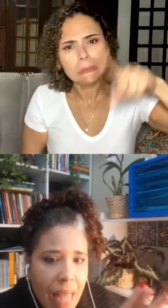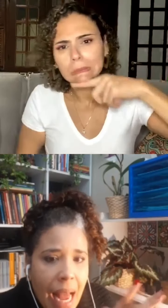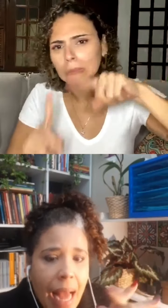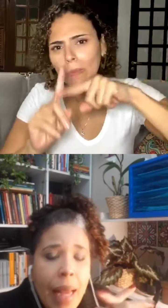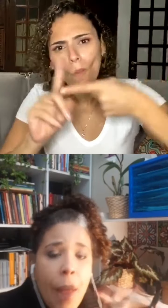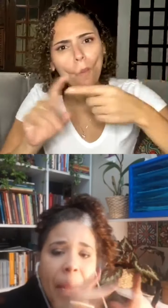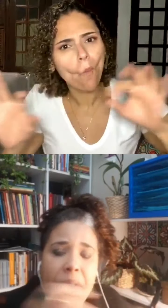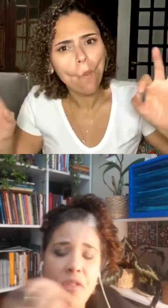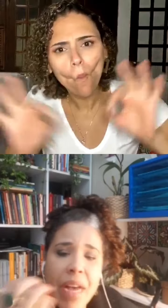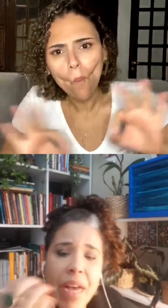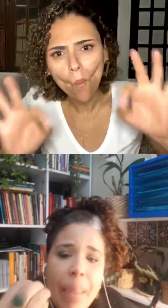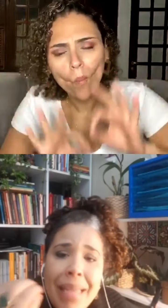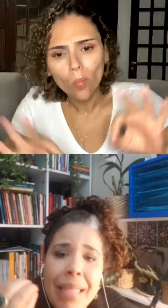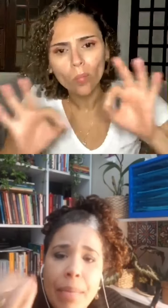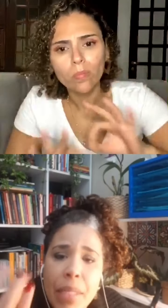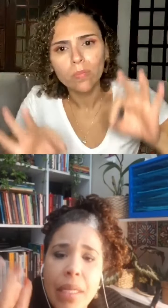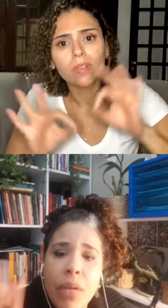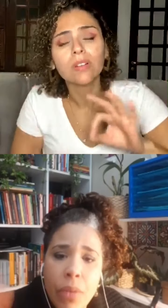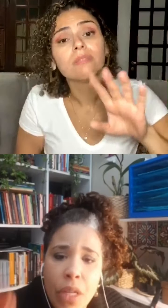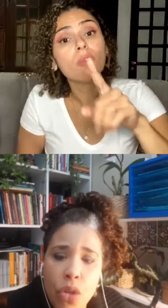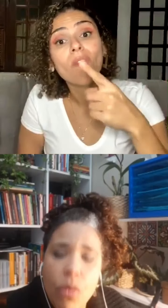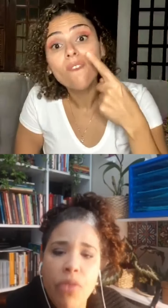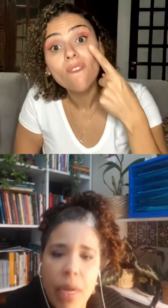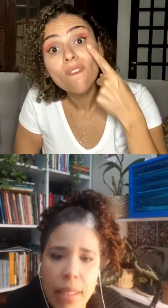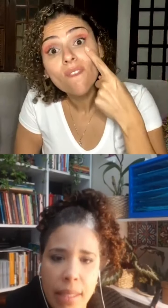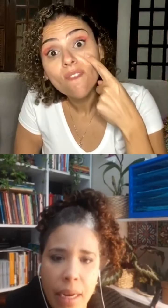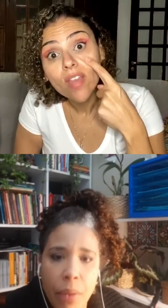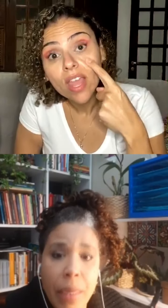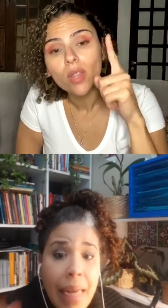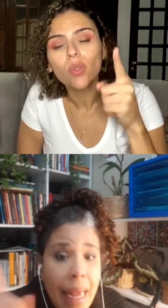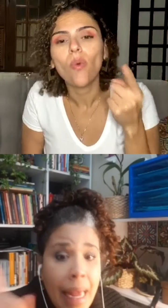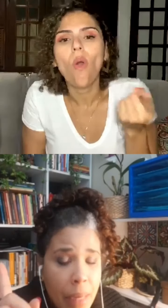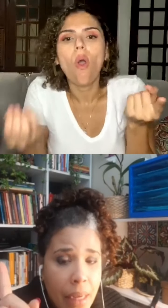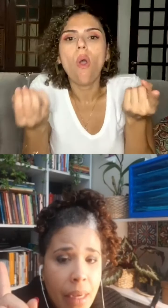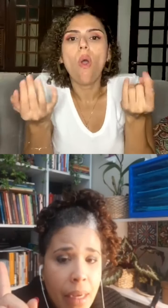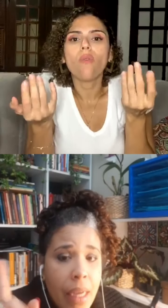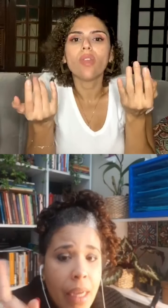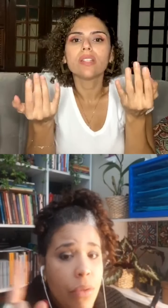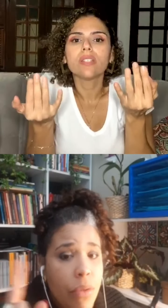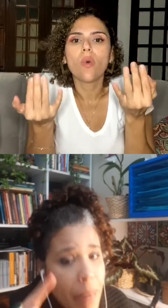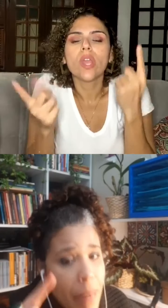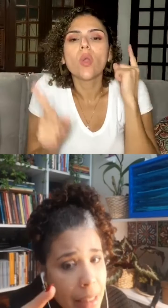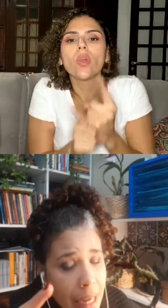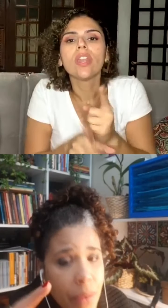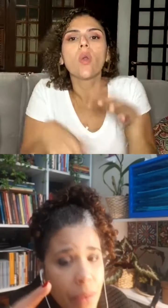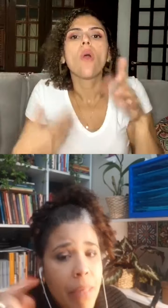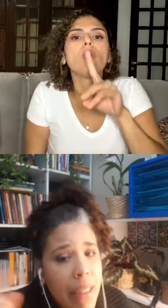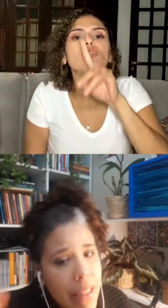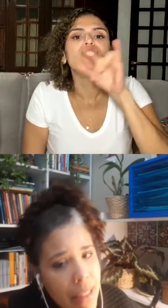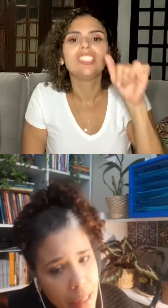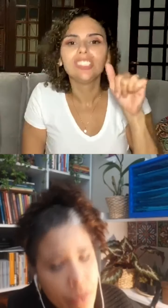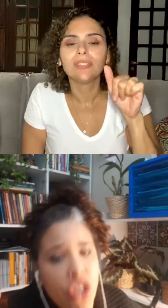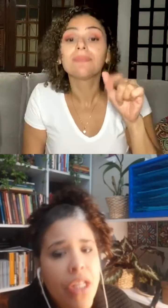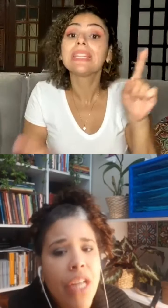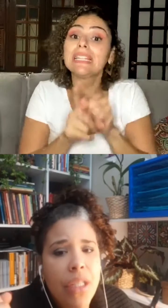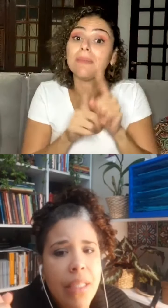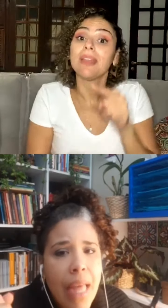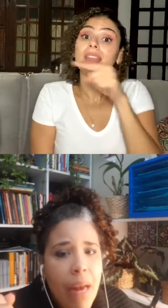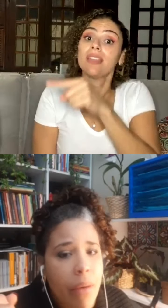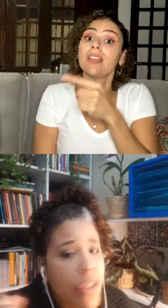engravidar, faça a percepção da sua ovulação e lembre que o seu parceiro precisa ter quantidade